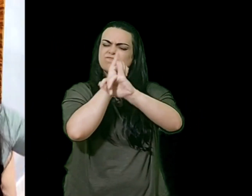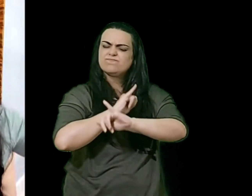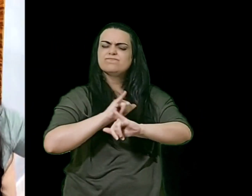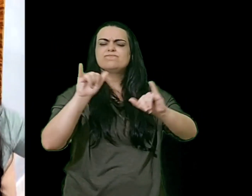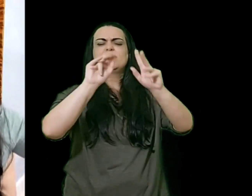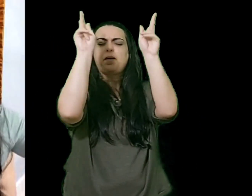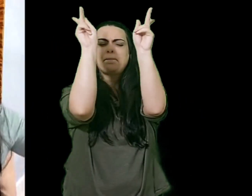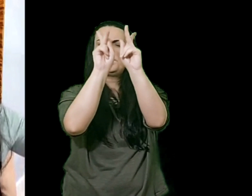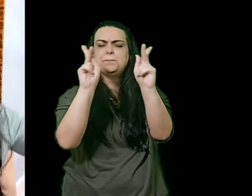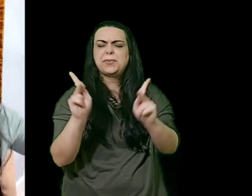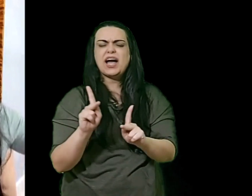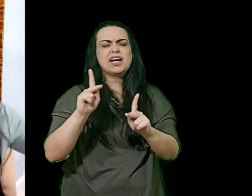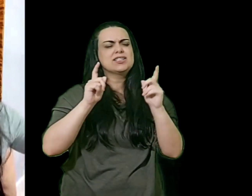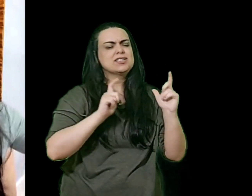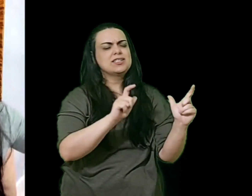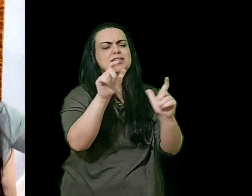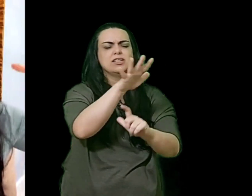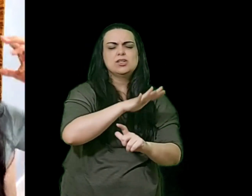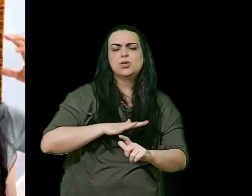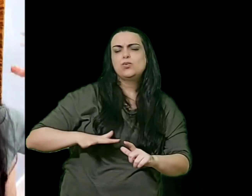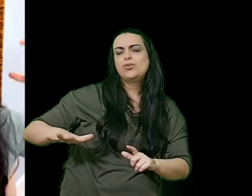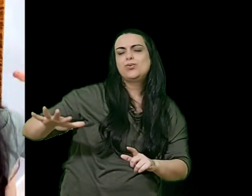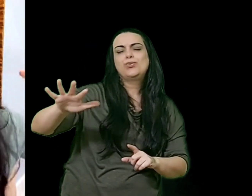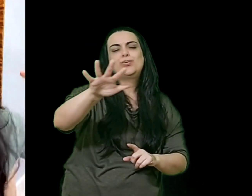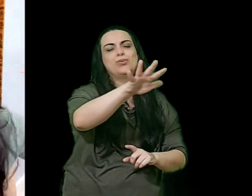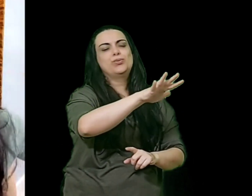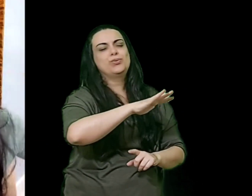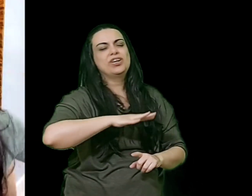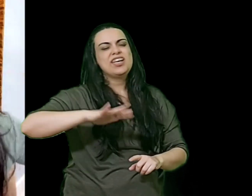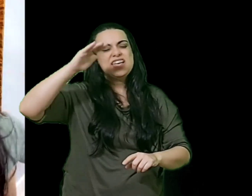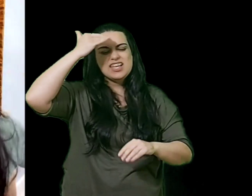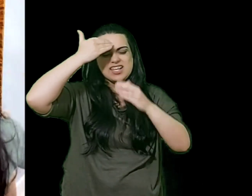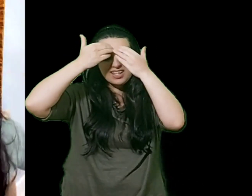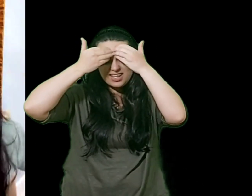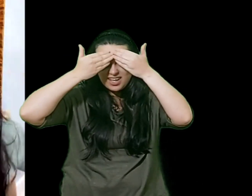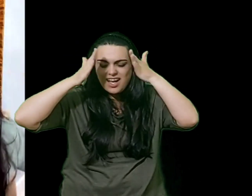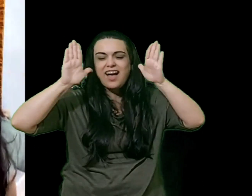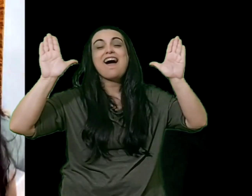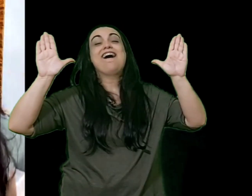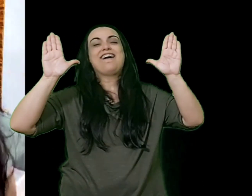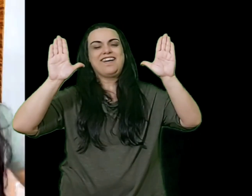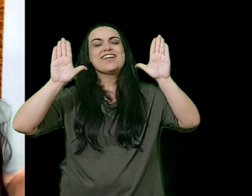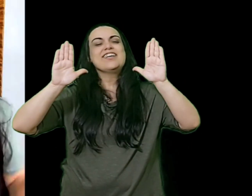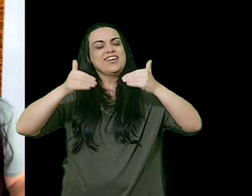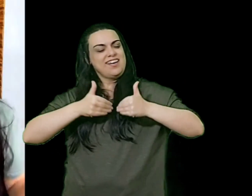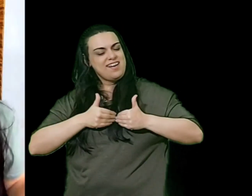Pai, sobre esses ambientes e entendimento, Pai, abre a mente